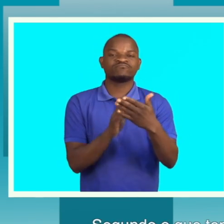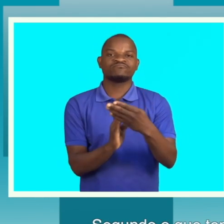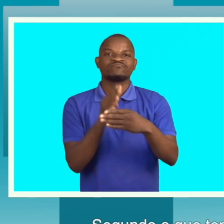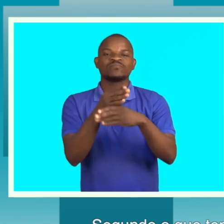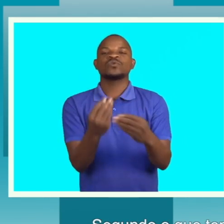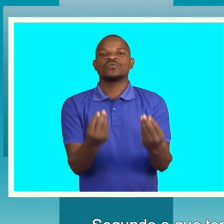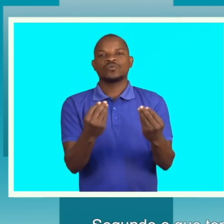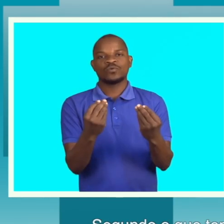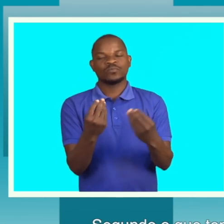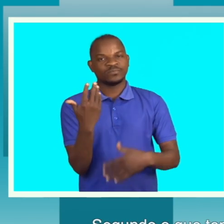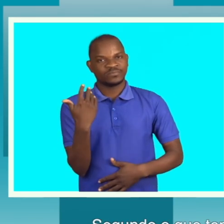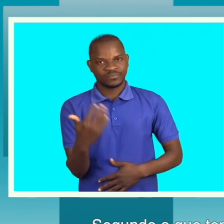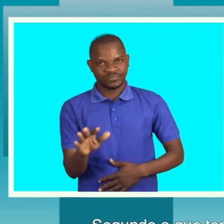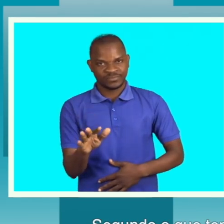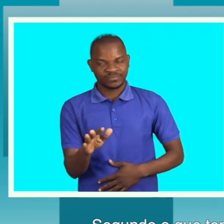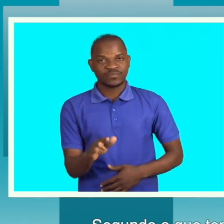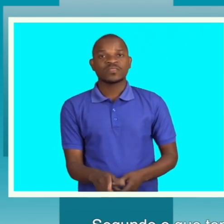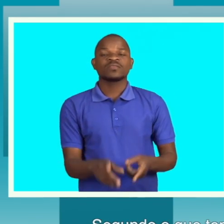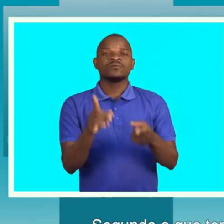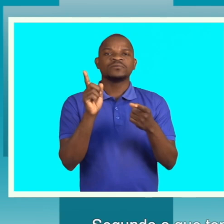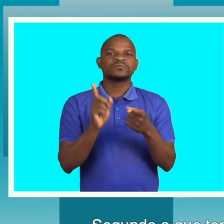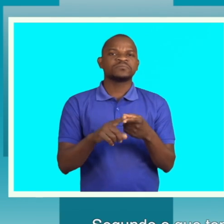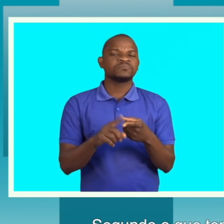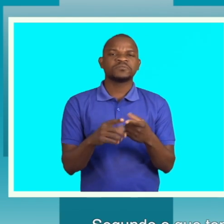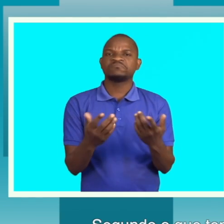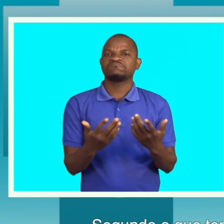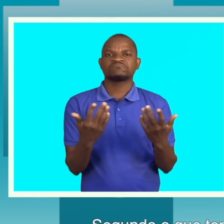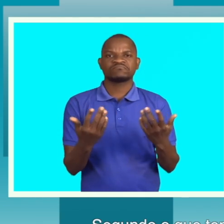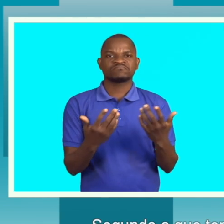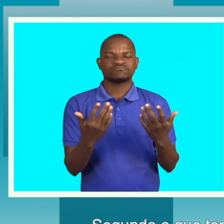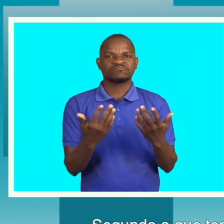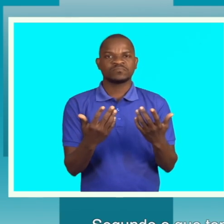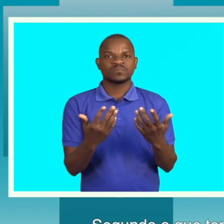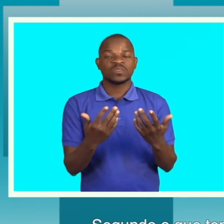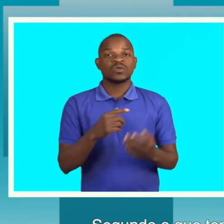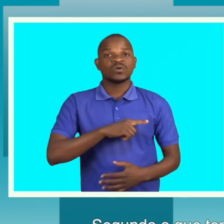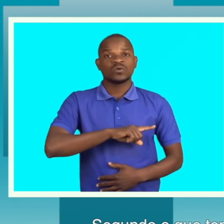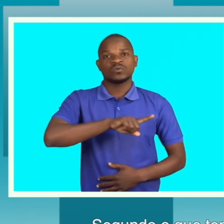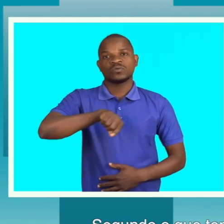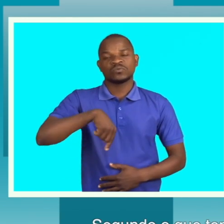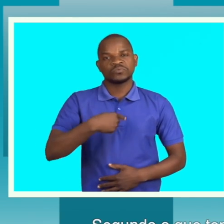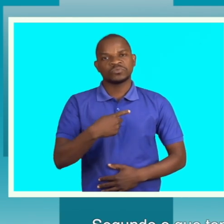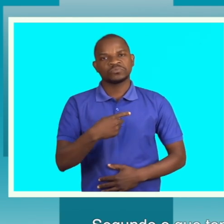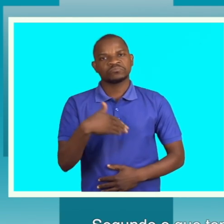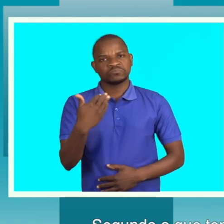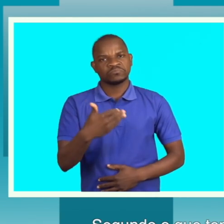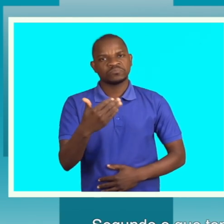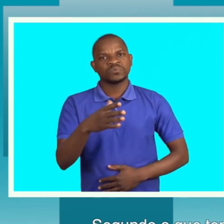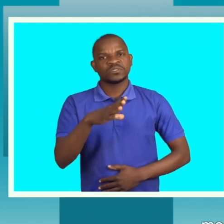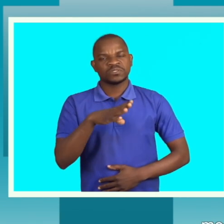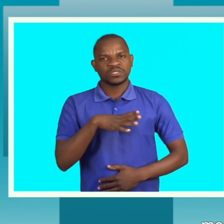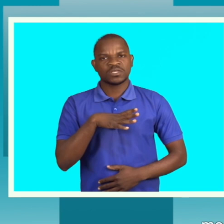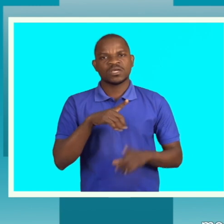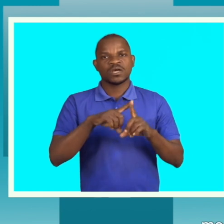Segundo O que temos tido Nas nossas corridas